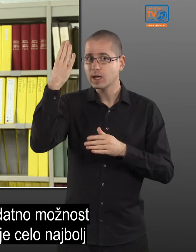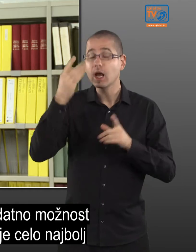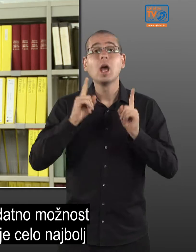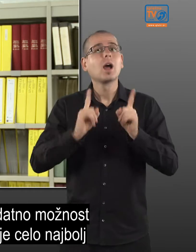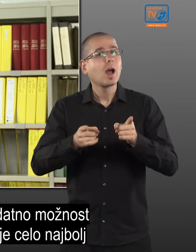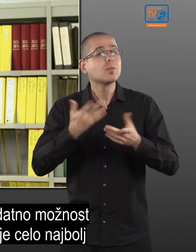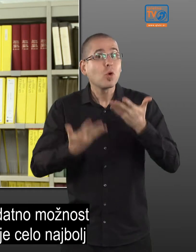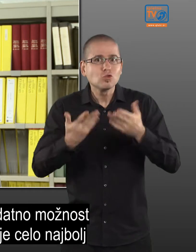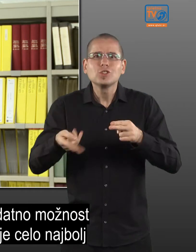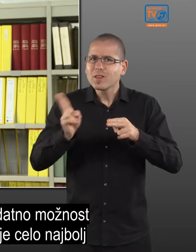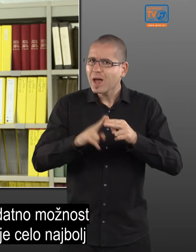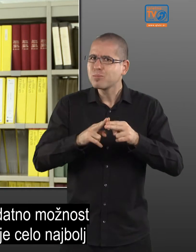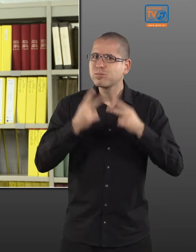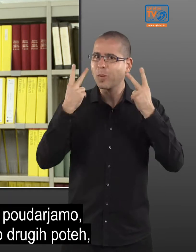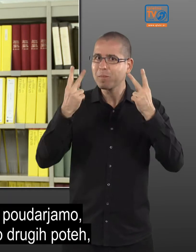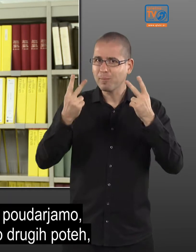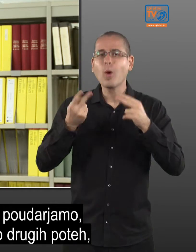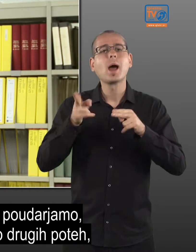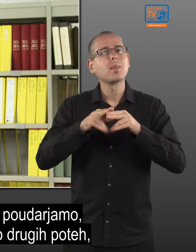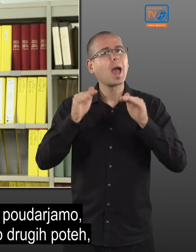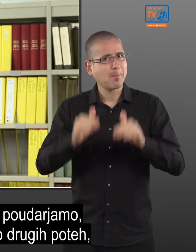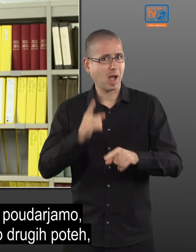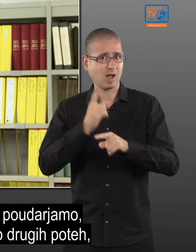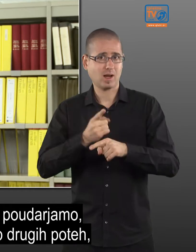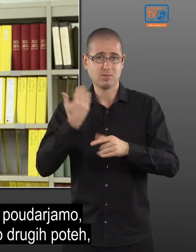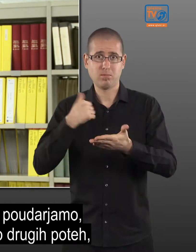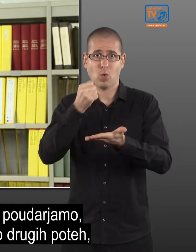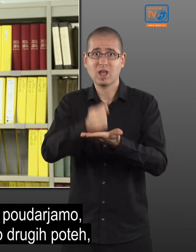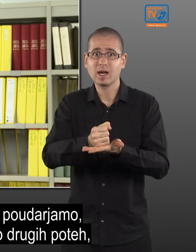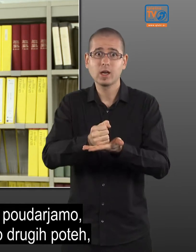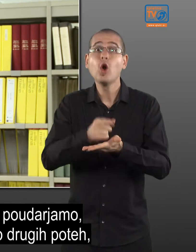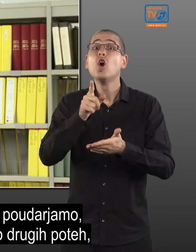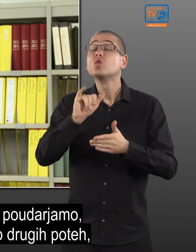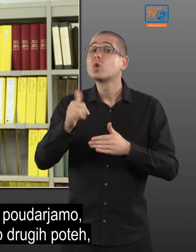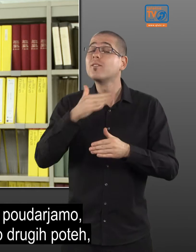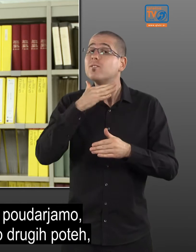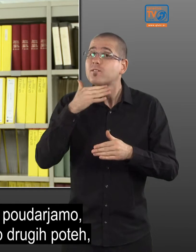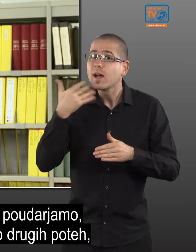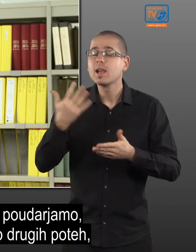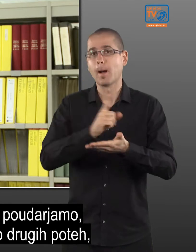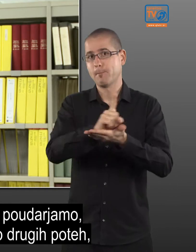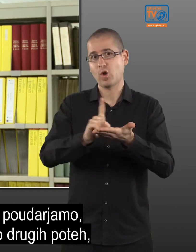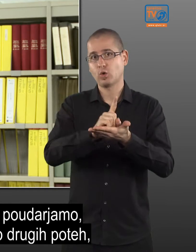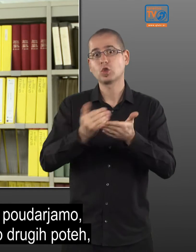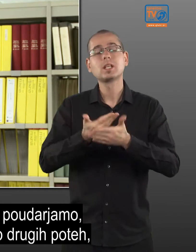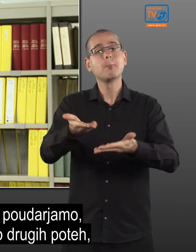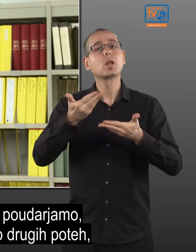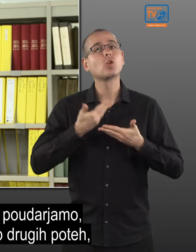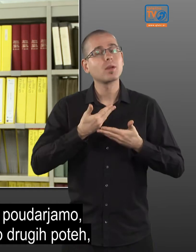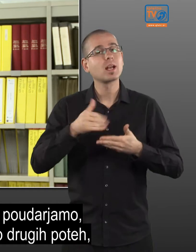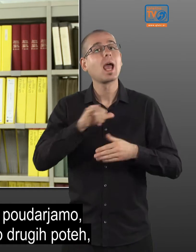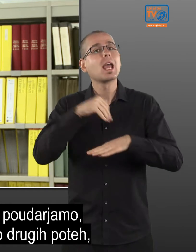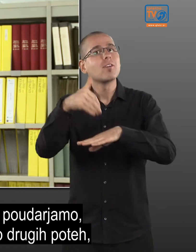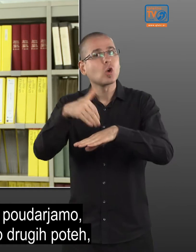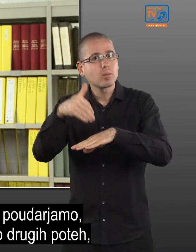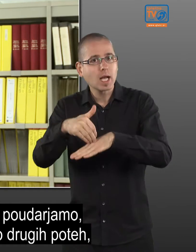izobraževanje. In kar je mogoče celo najbolj pomembno, pa najmanjkrat poudarjamo, to je velika priložnost za